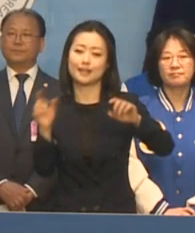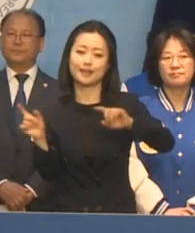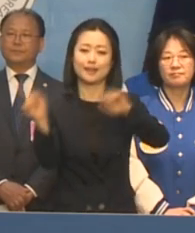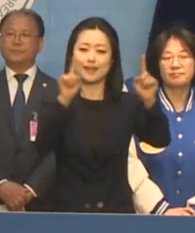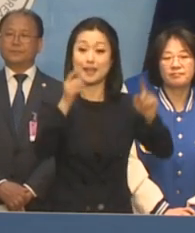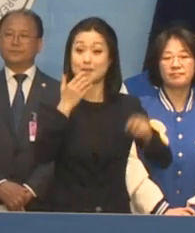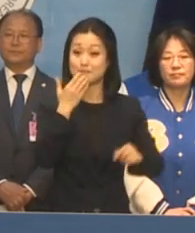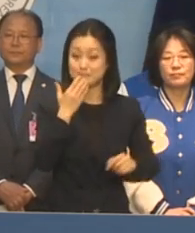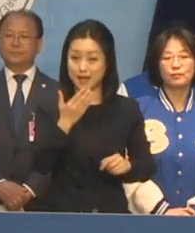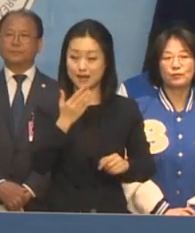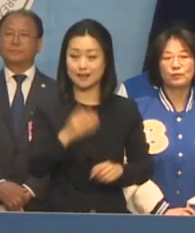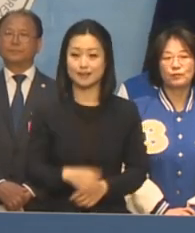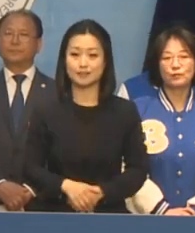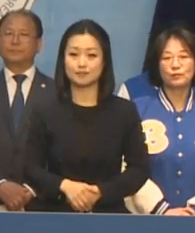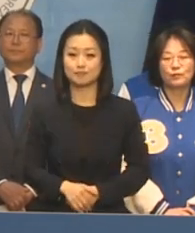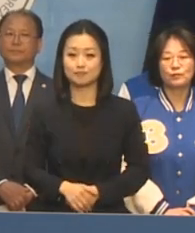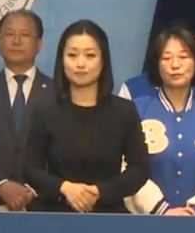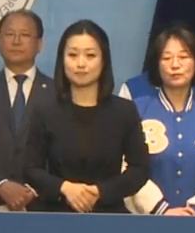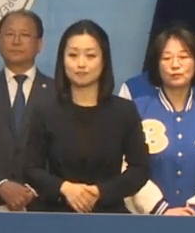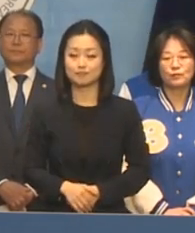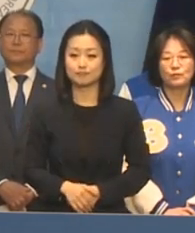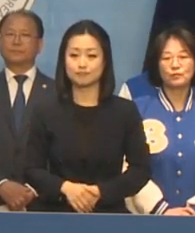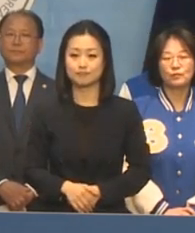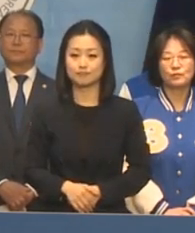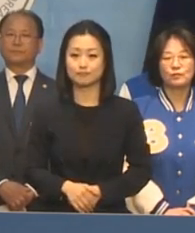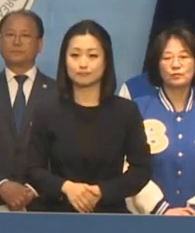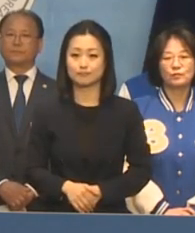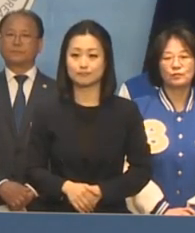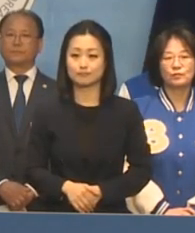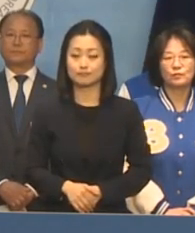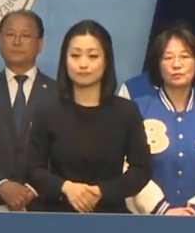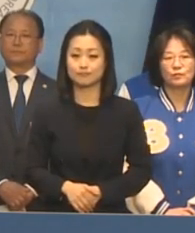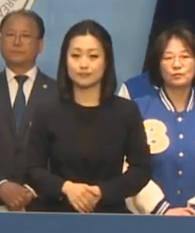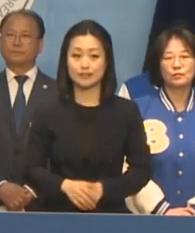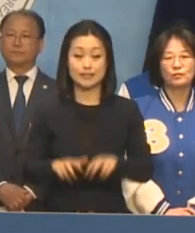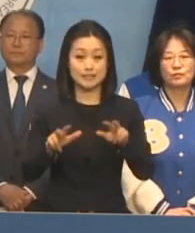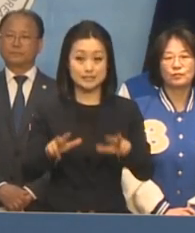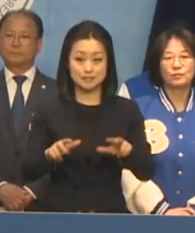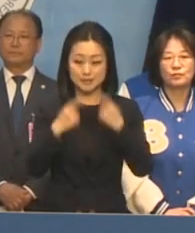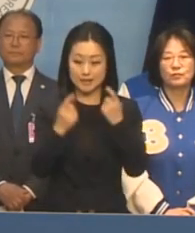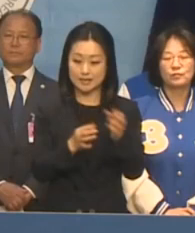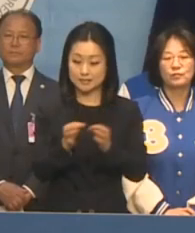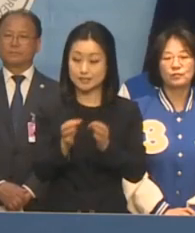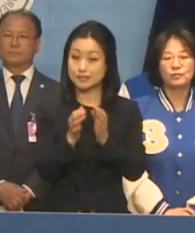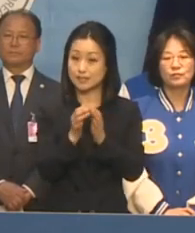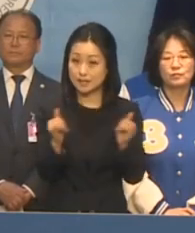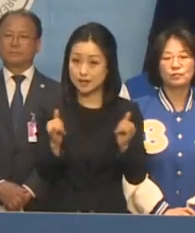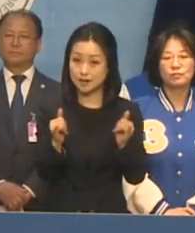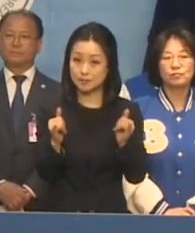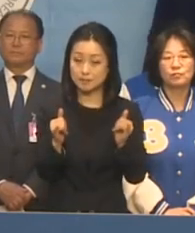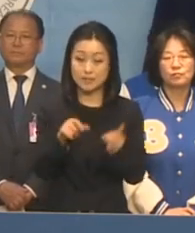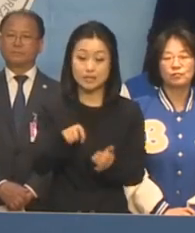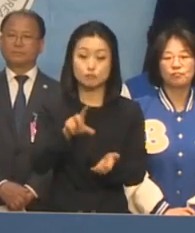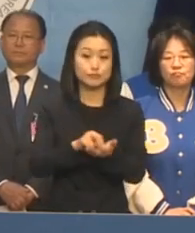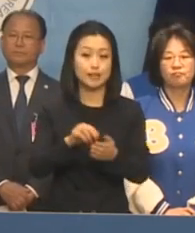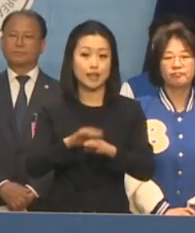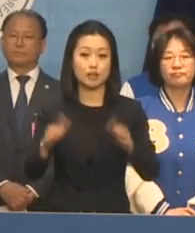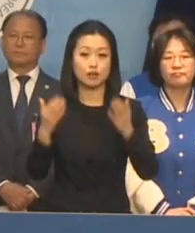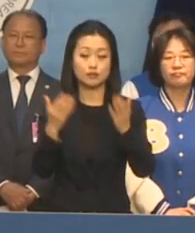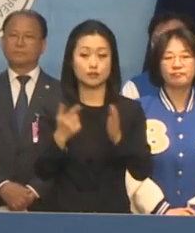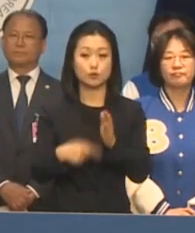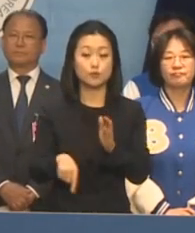같이 상승한다고 봅니다 전환기를 마주한 소상공 소상공인 문제를 해결하기